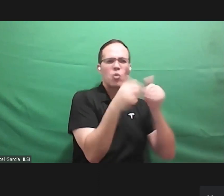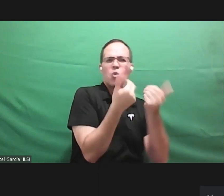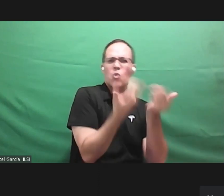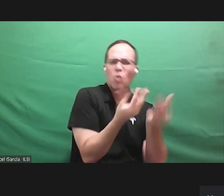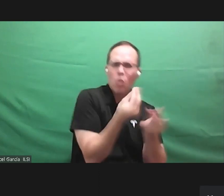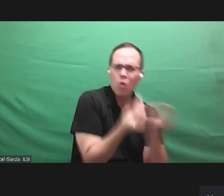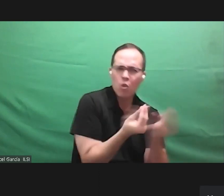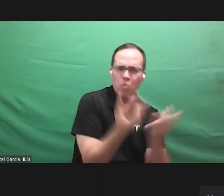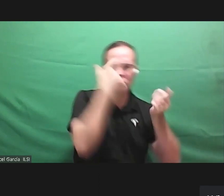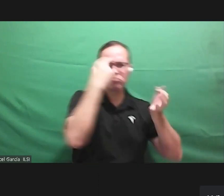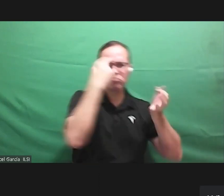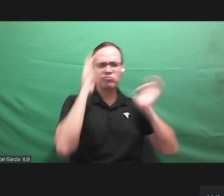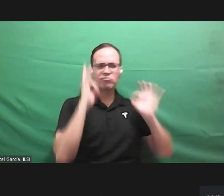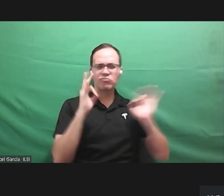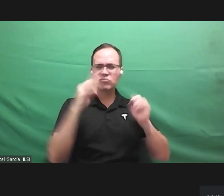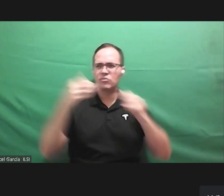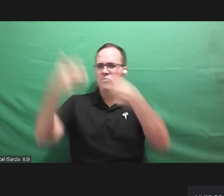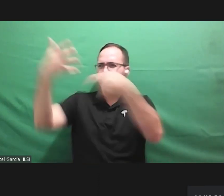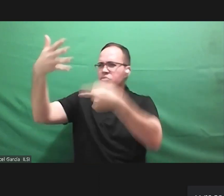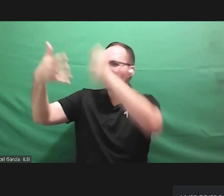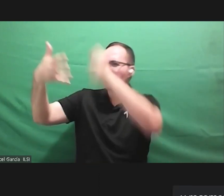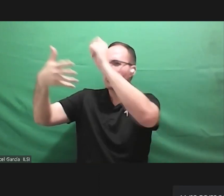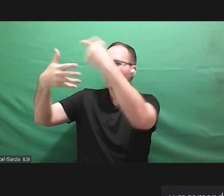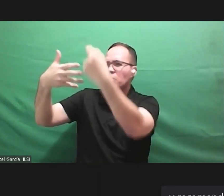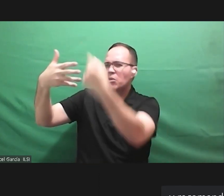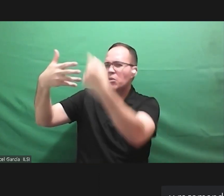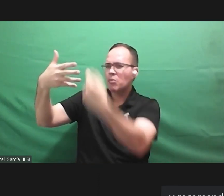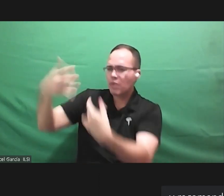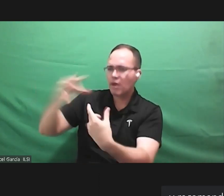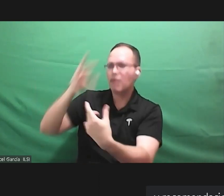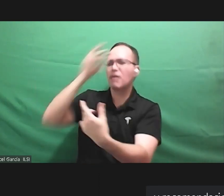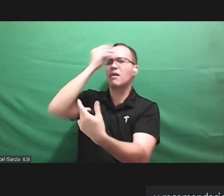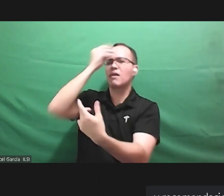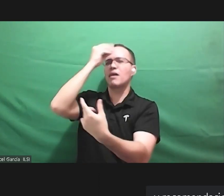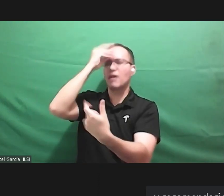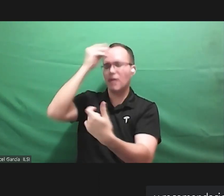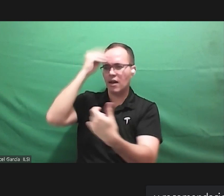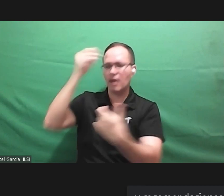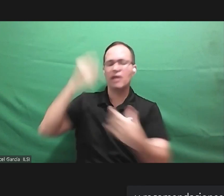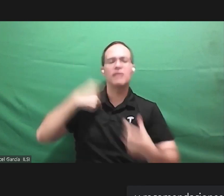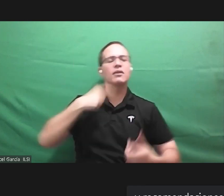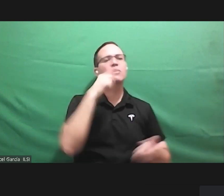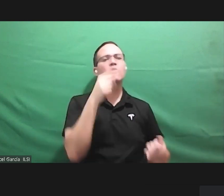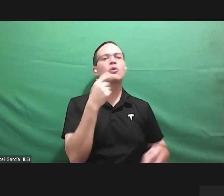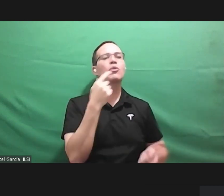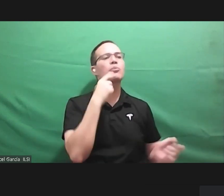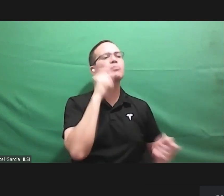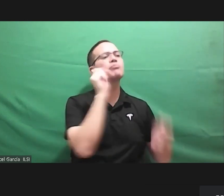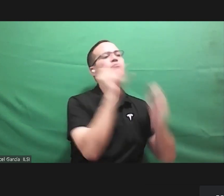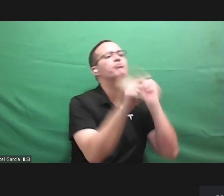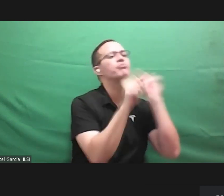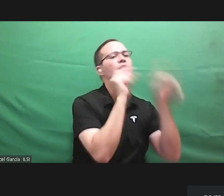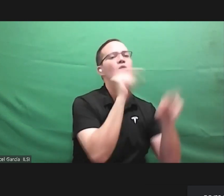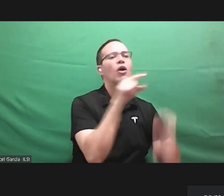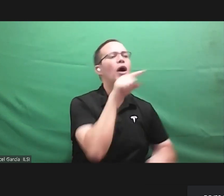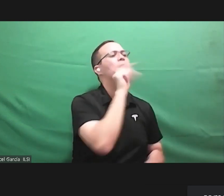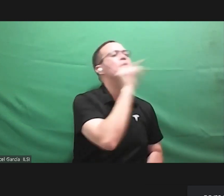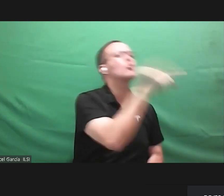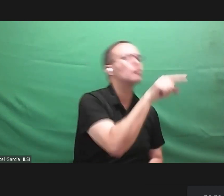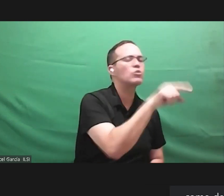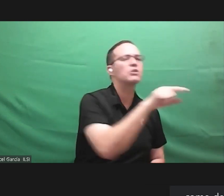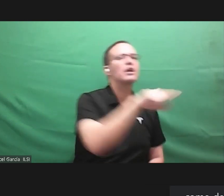Porque como decían también por ahí, decía también Juliana, a veces la gente no pregunta a todas las personas o solamente pregunta a